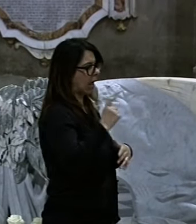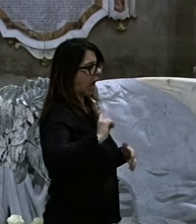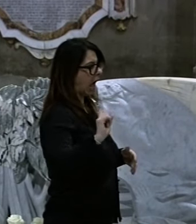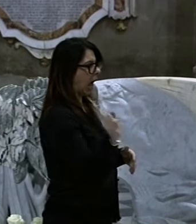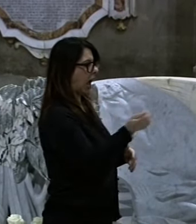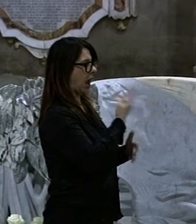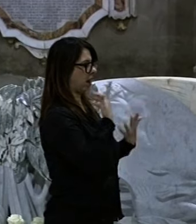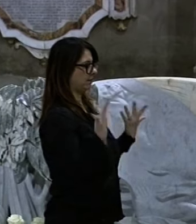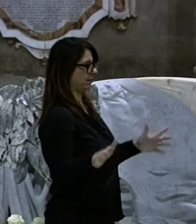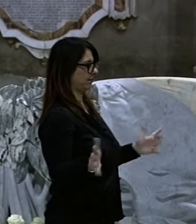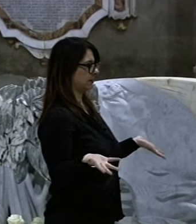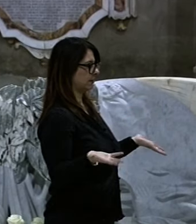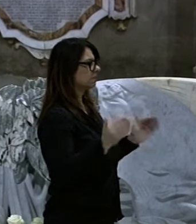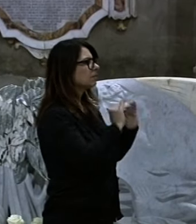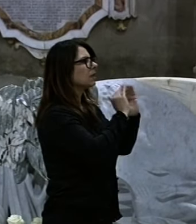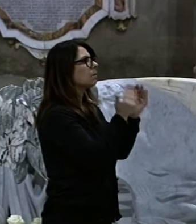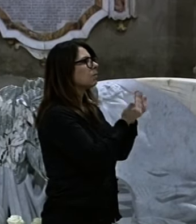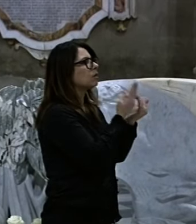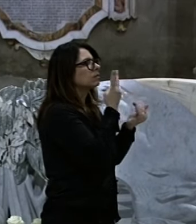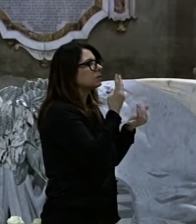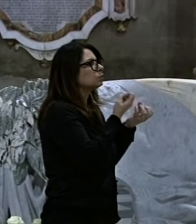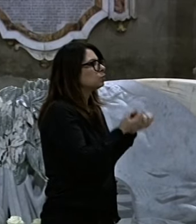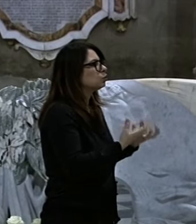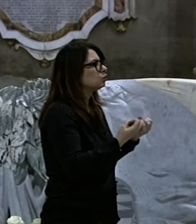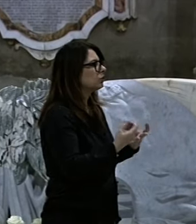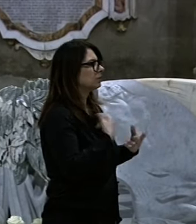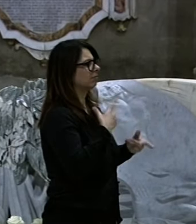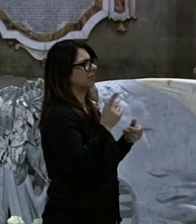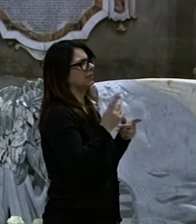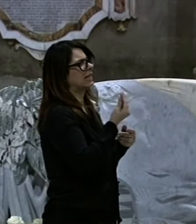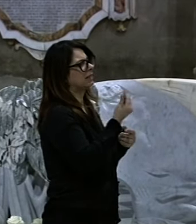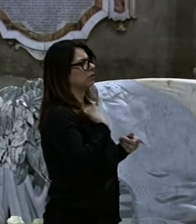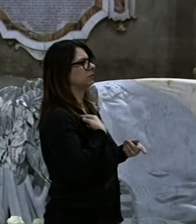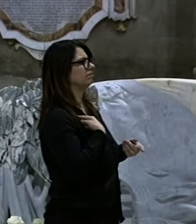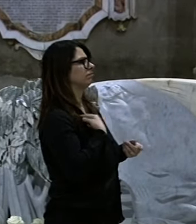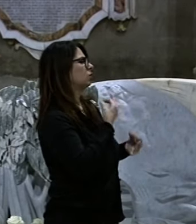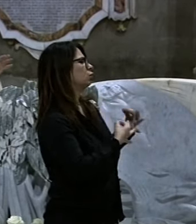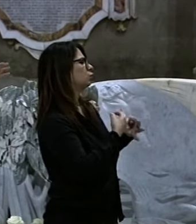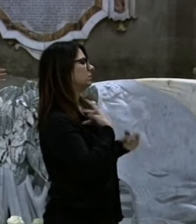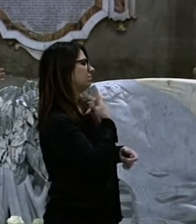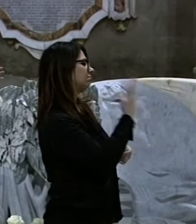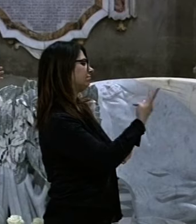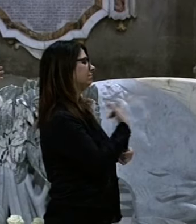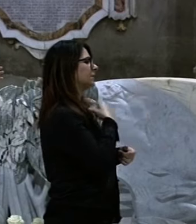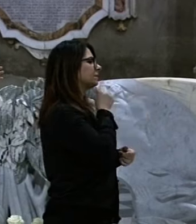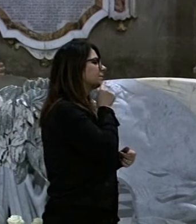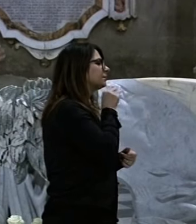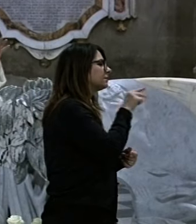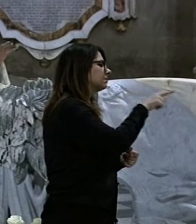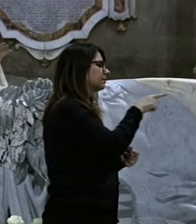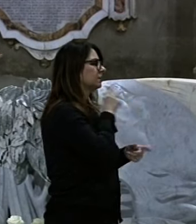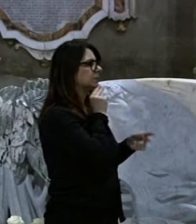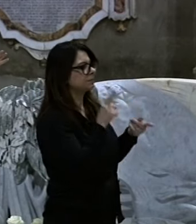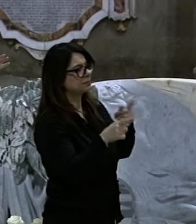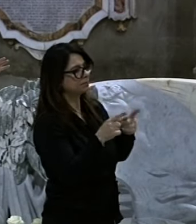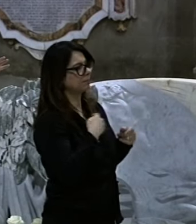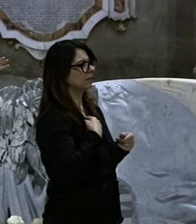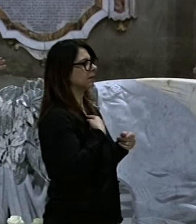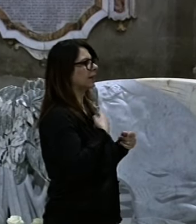Pensate quanto nel nostro mondo ci accade di giudicarci e di non accoglierci. Talvolta